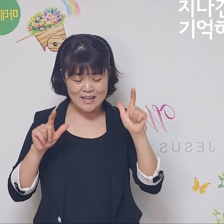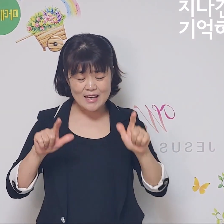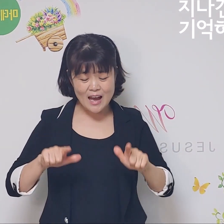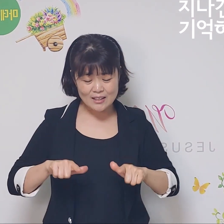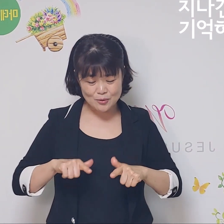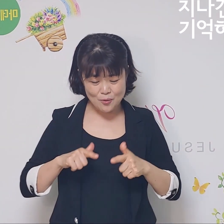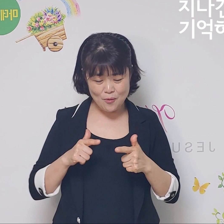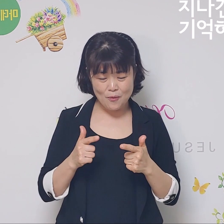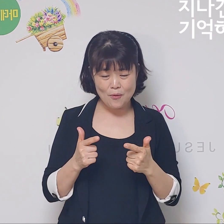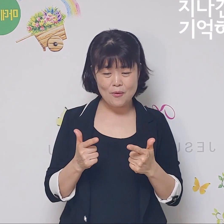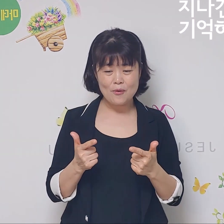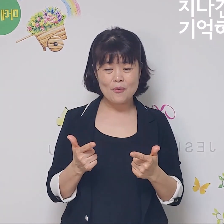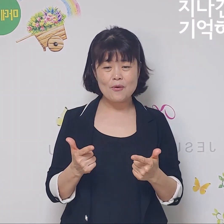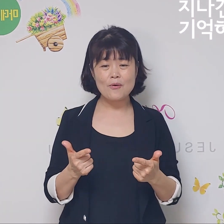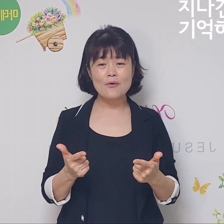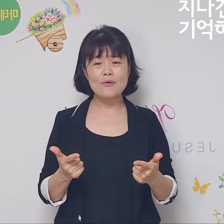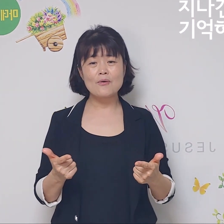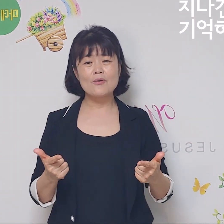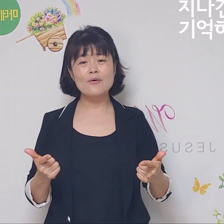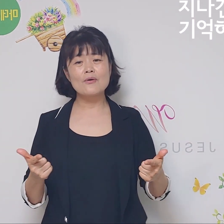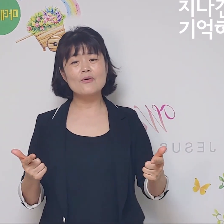기억하지 않고